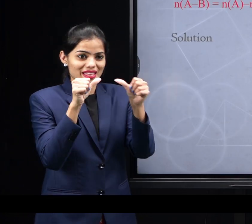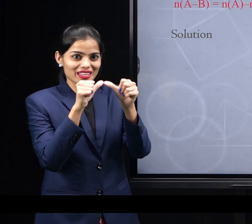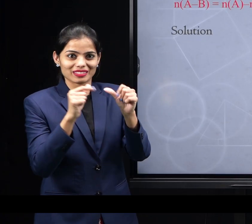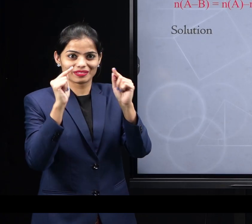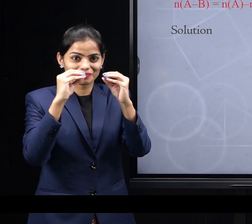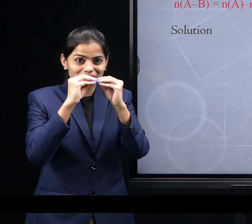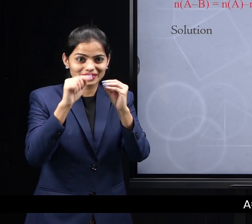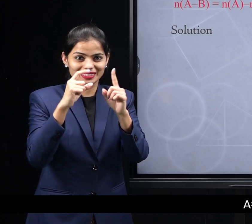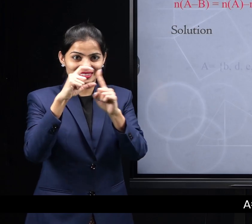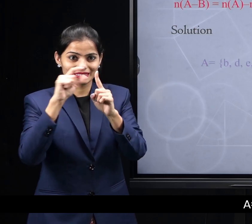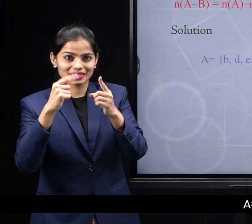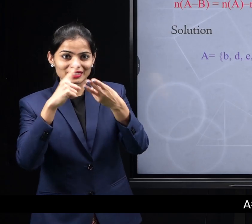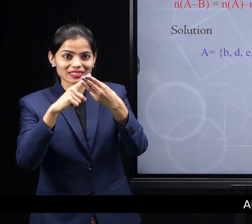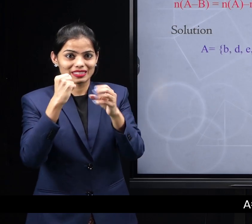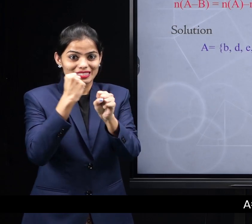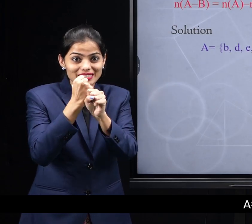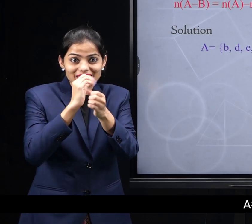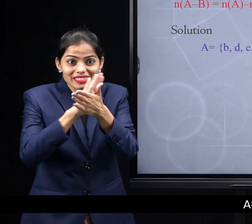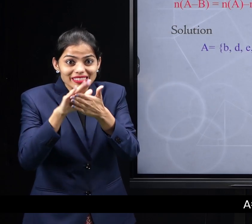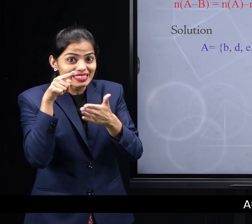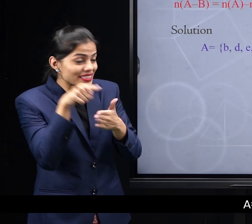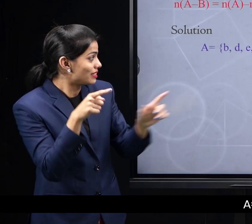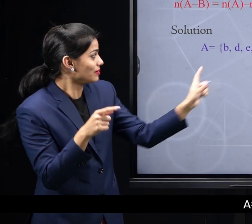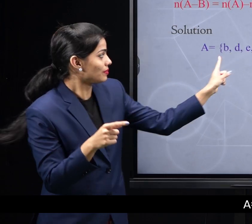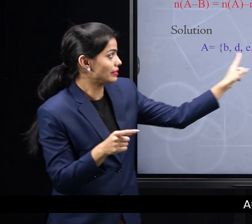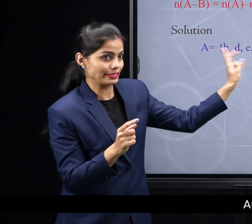समाधान, A is equals to B D E G H,